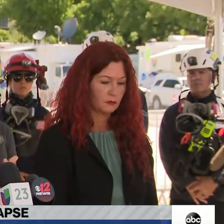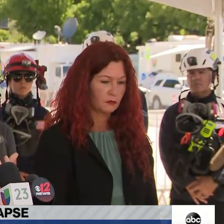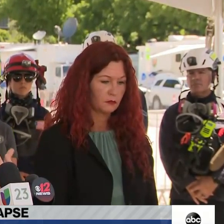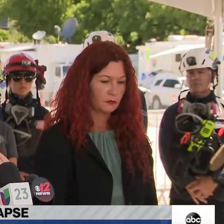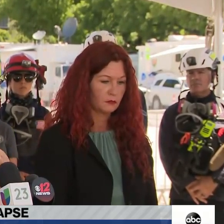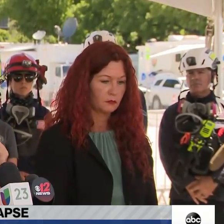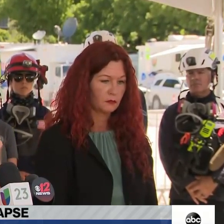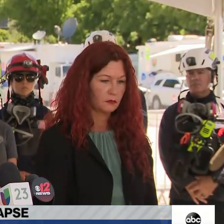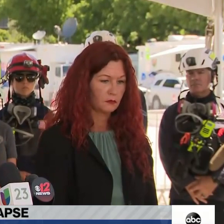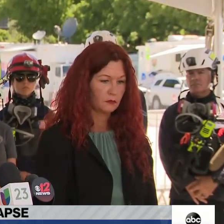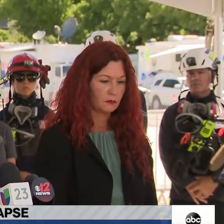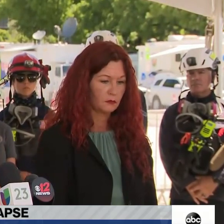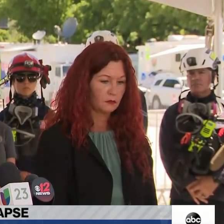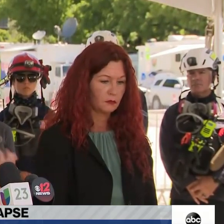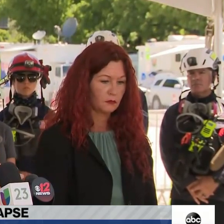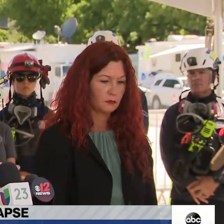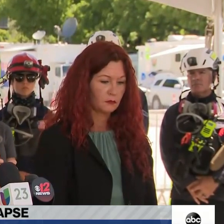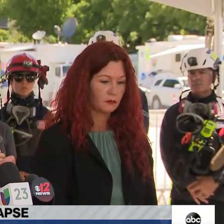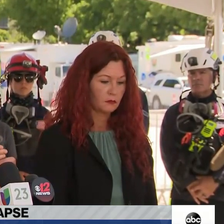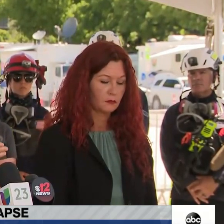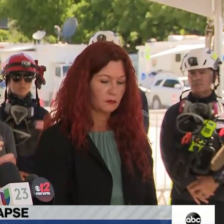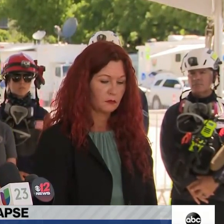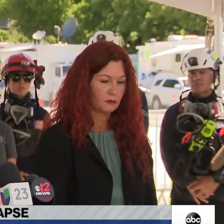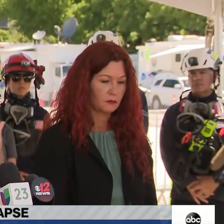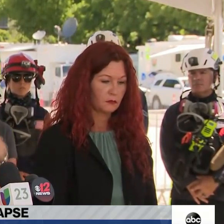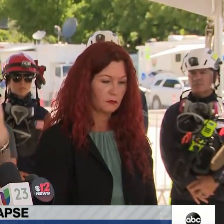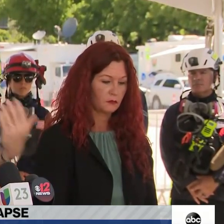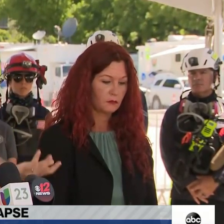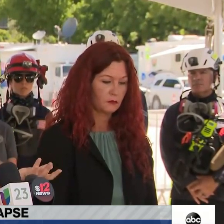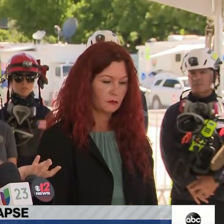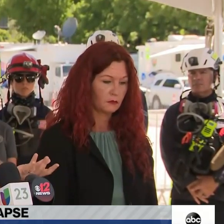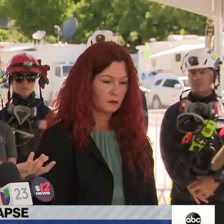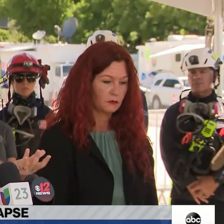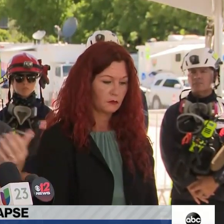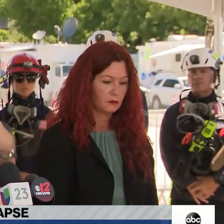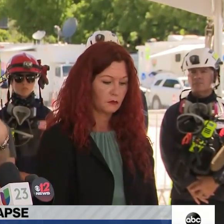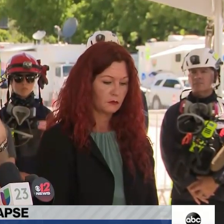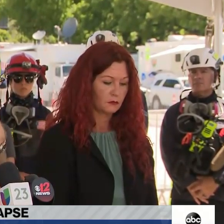del martes. La trayectoria el pronóstico